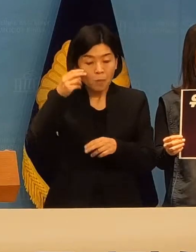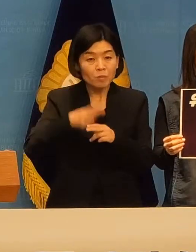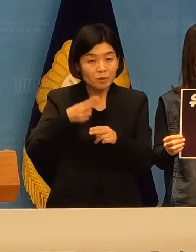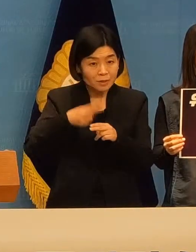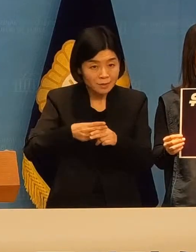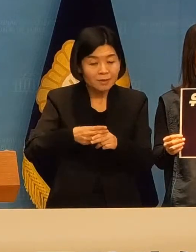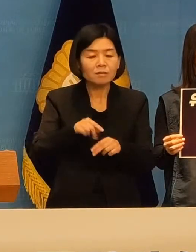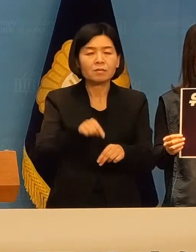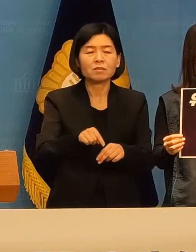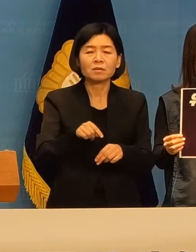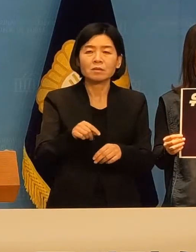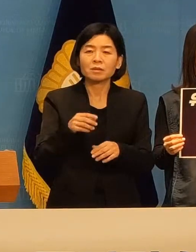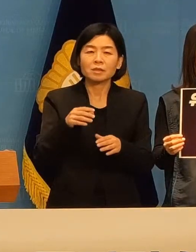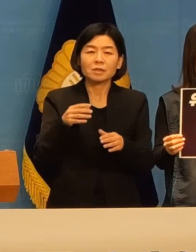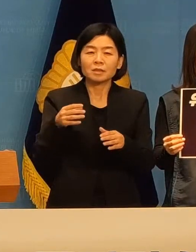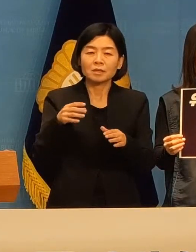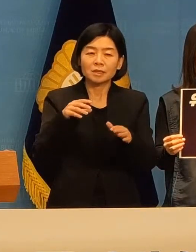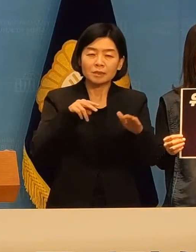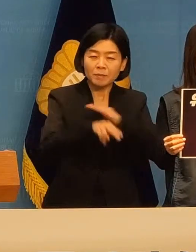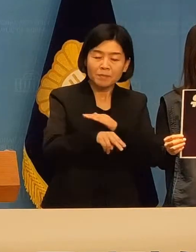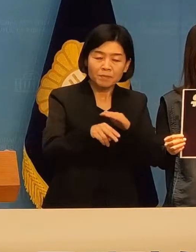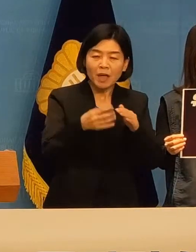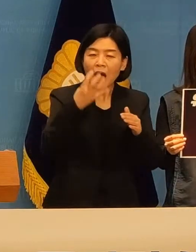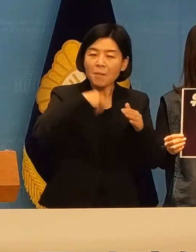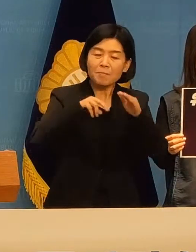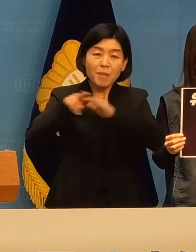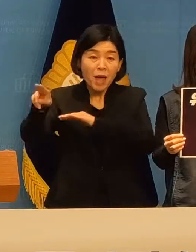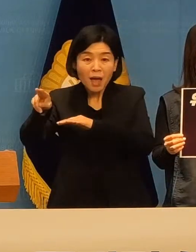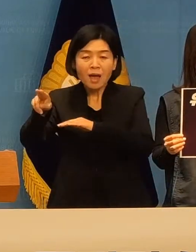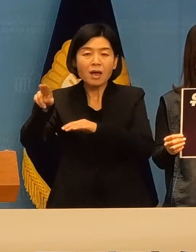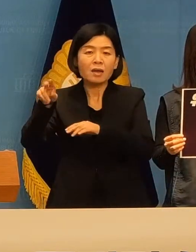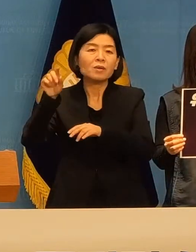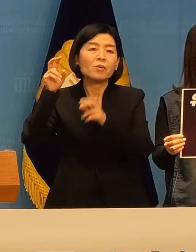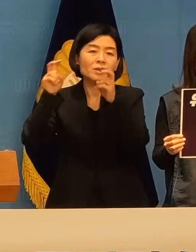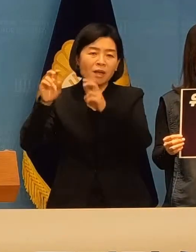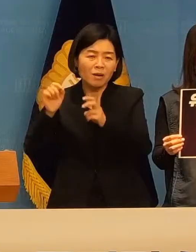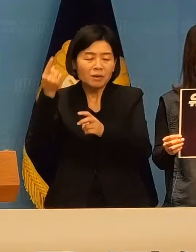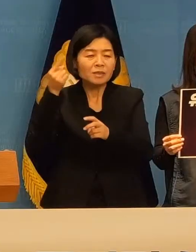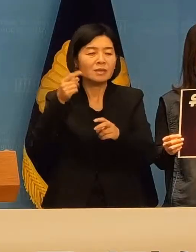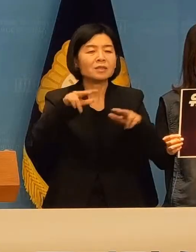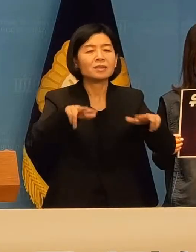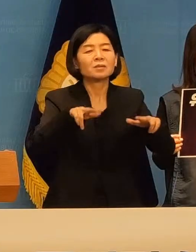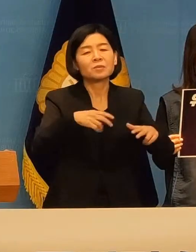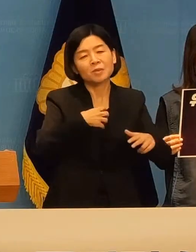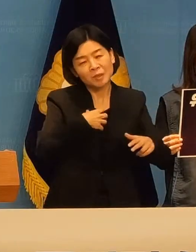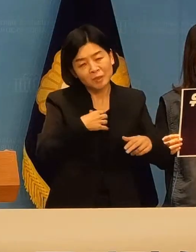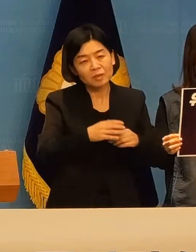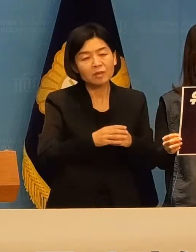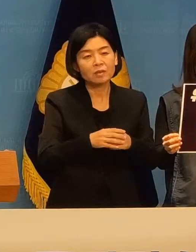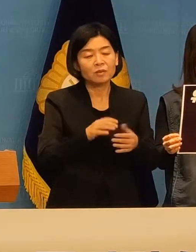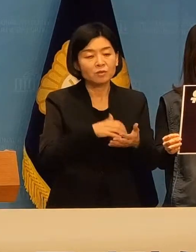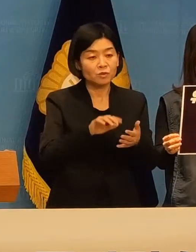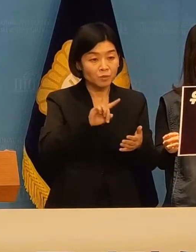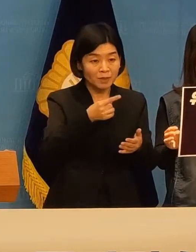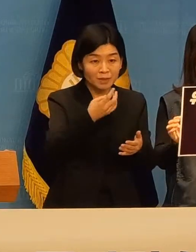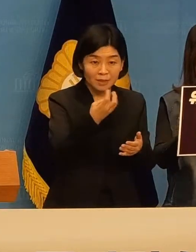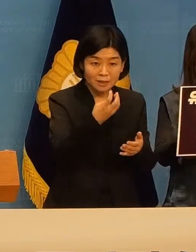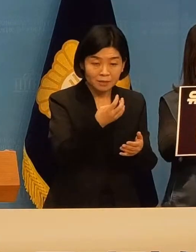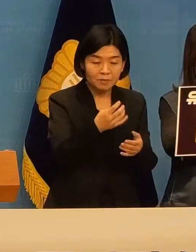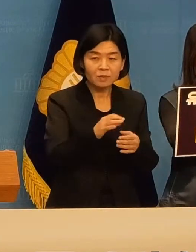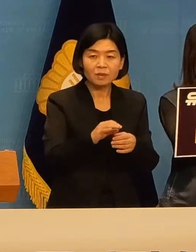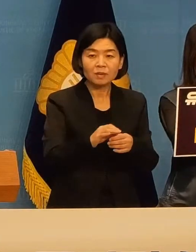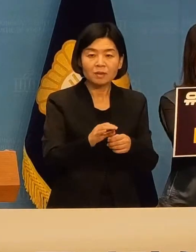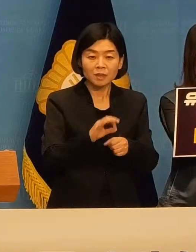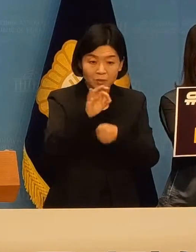의해 기업회생 상태까지 내몰려 있습니다. 140개가 넘던 점포수는 10년 만에